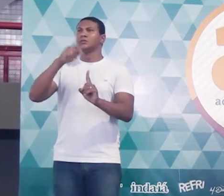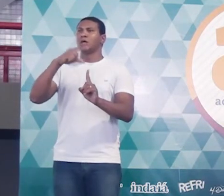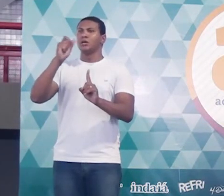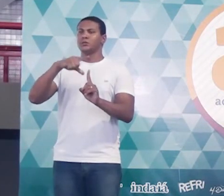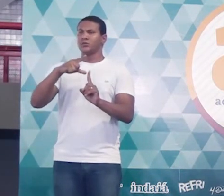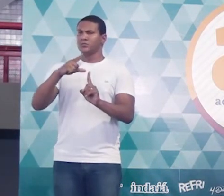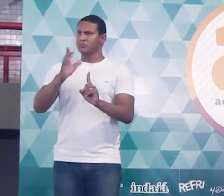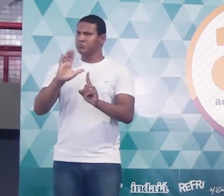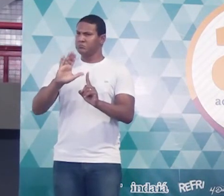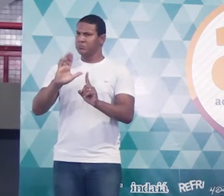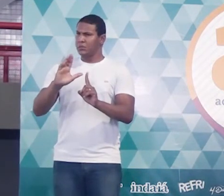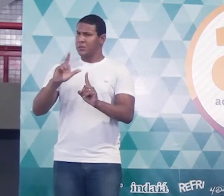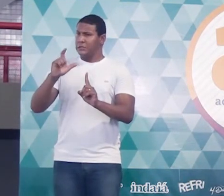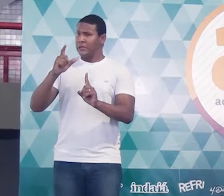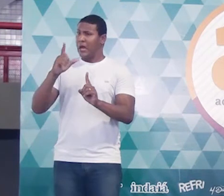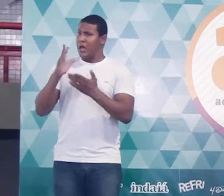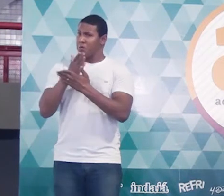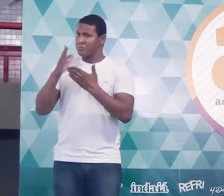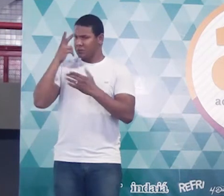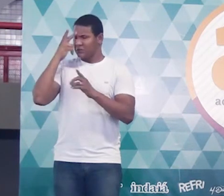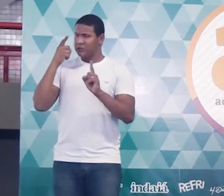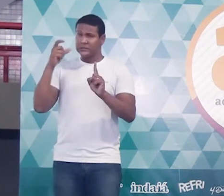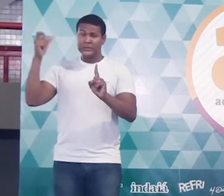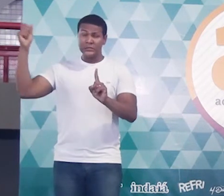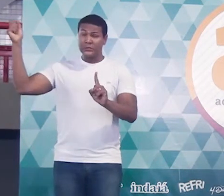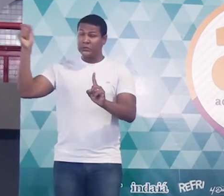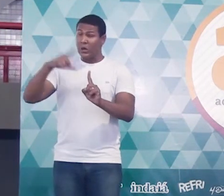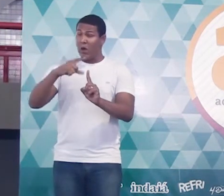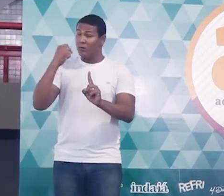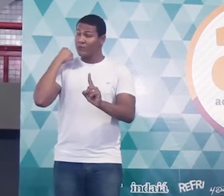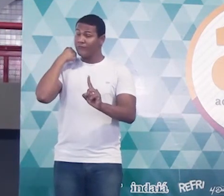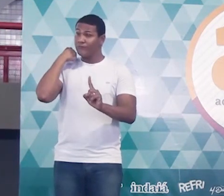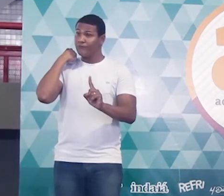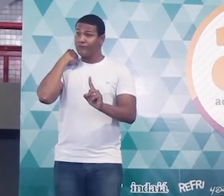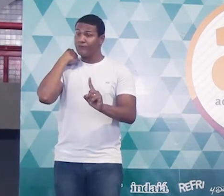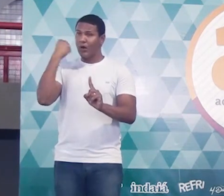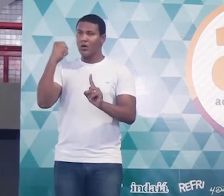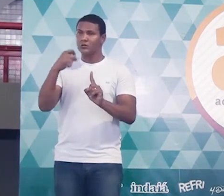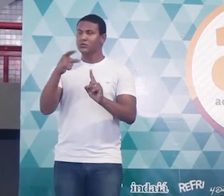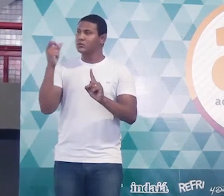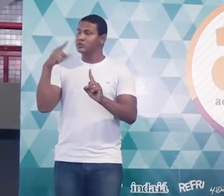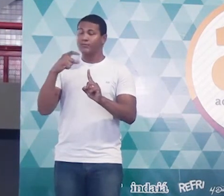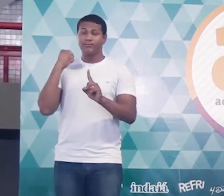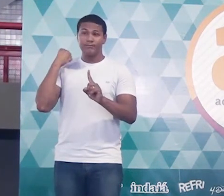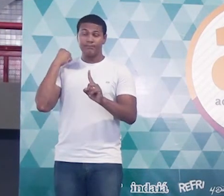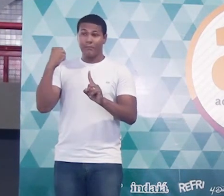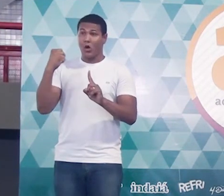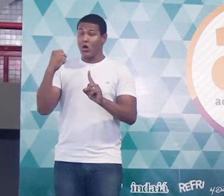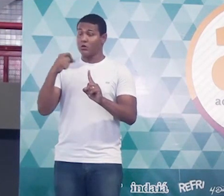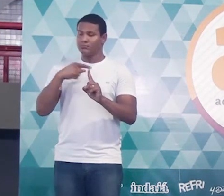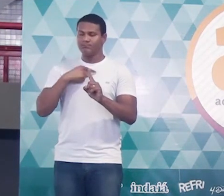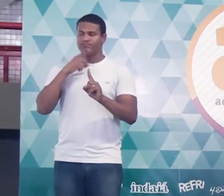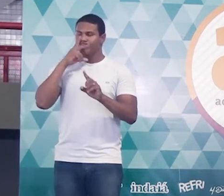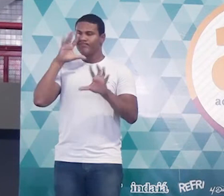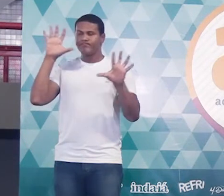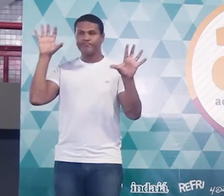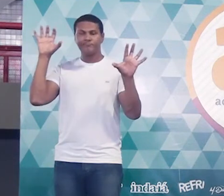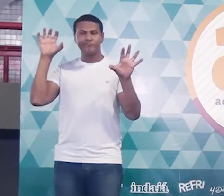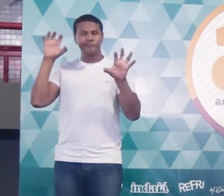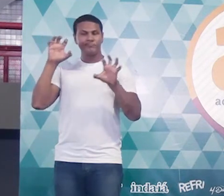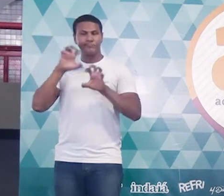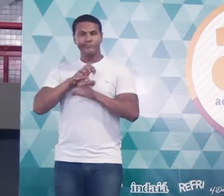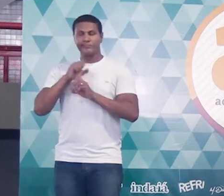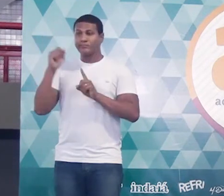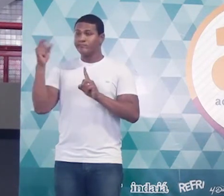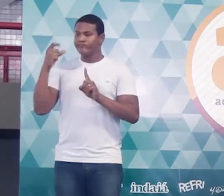para bronzear mesmo, até aquele refrigerante preto. É sério. Quando não tem, quem não tem cão caça